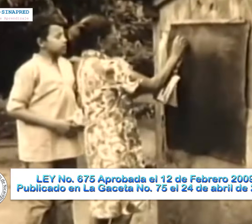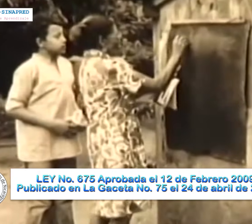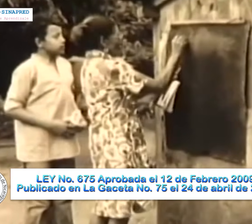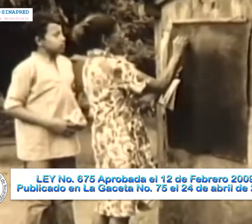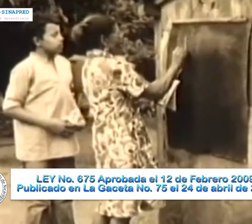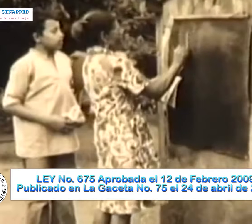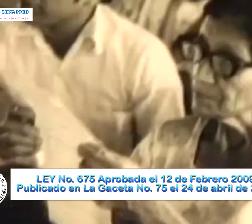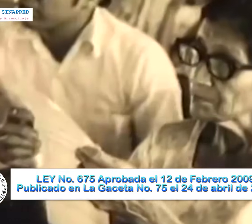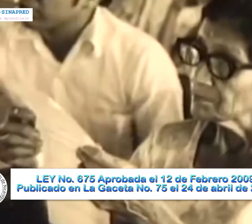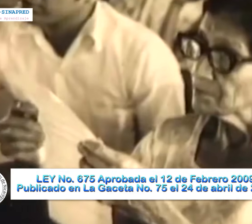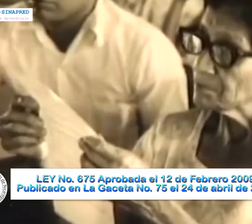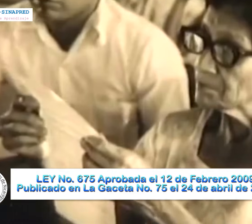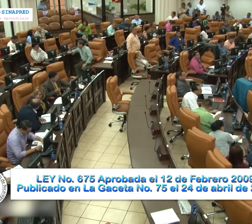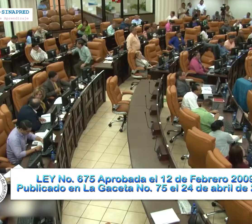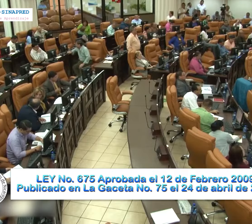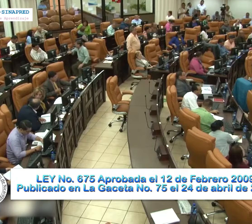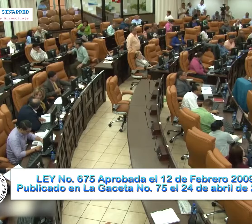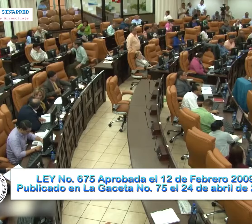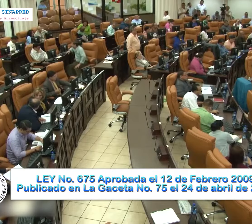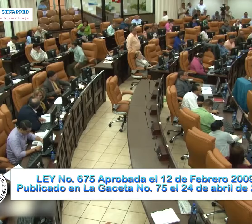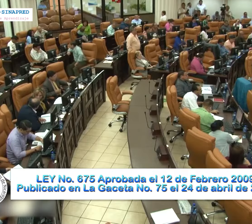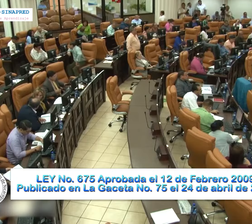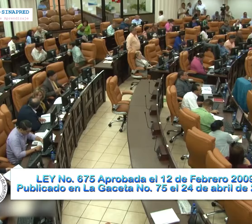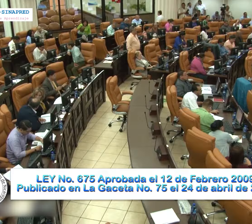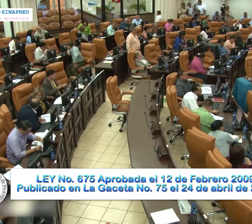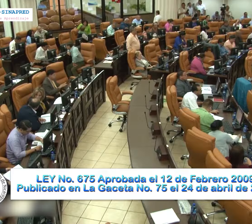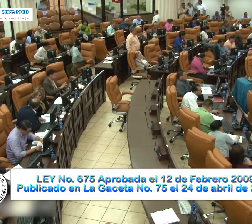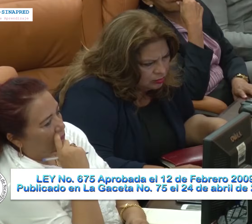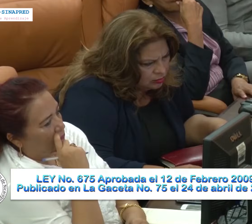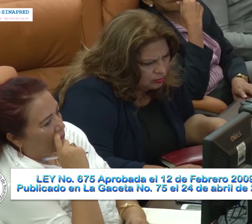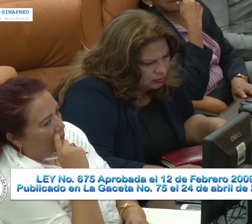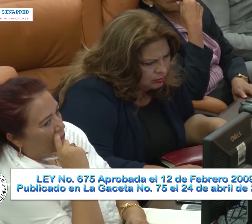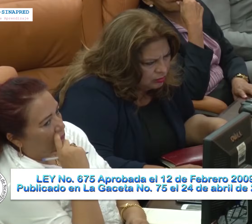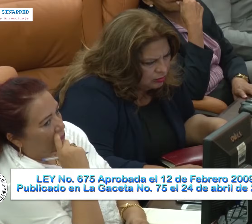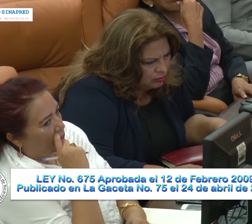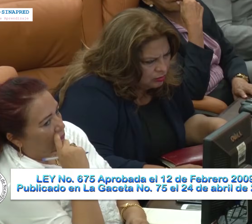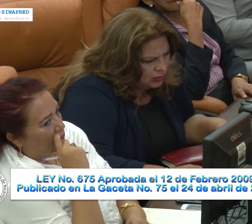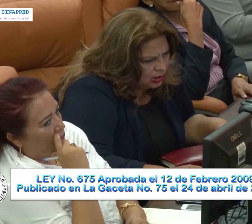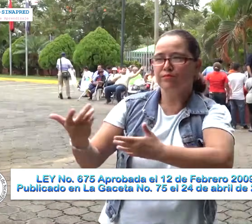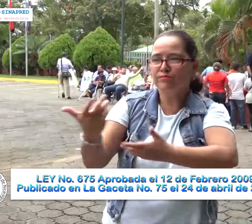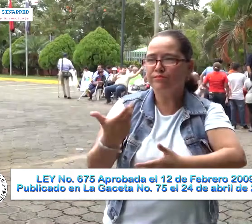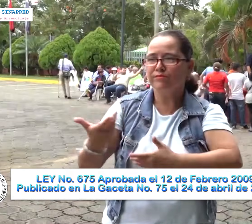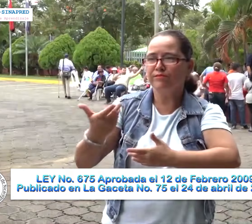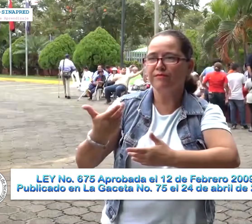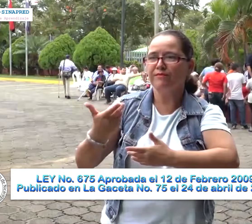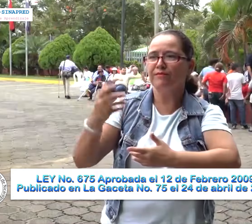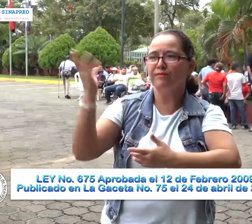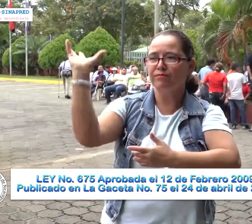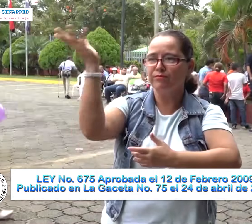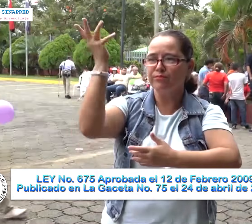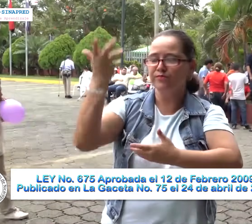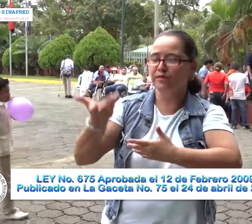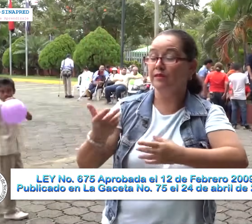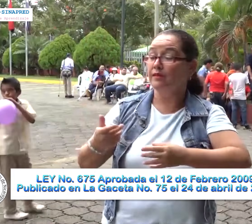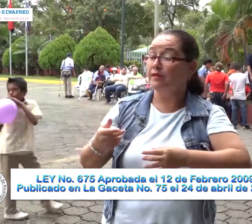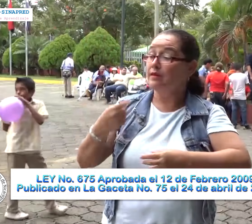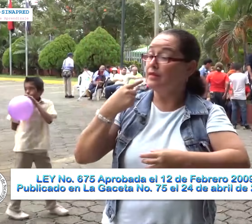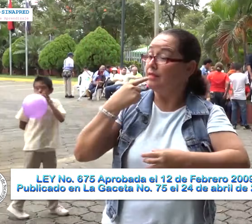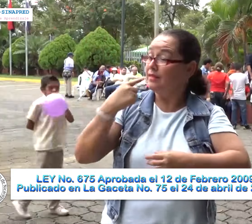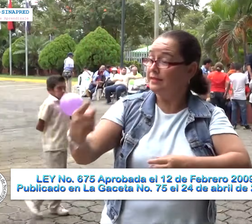pública. En la nueva etapa del gobierno sandinista se aprueba la ley que ayudaría a reconocer y regular el lenguaje de señas nicaragüense como